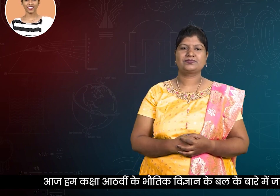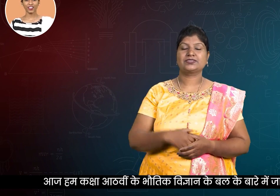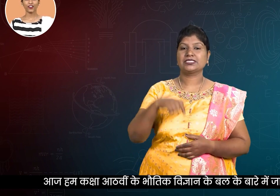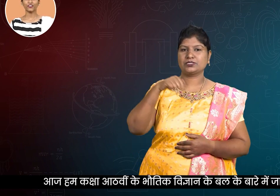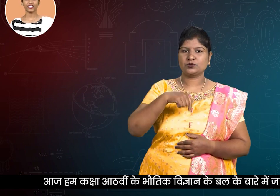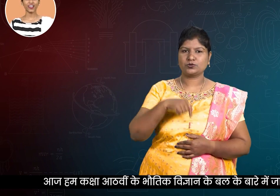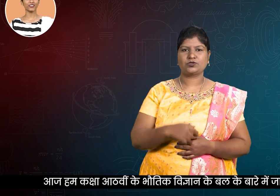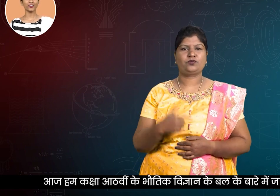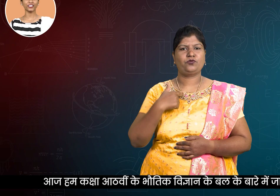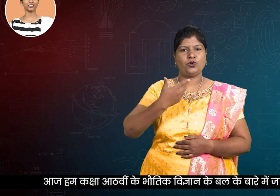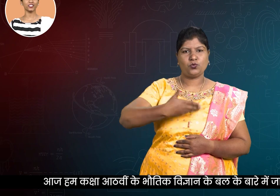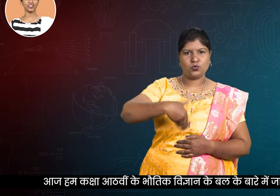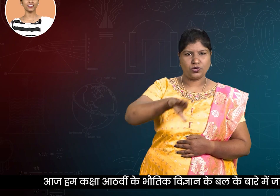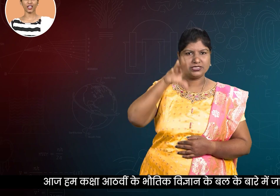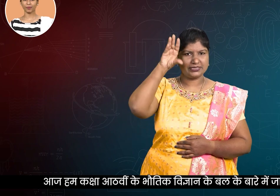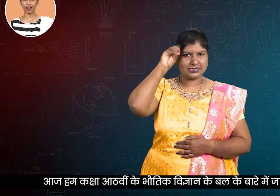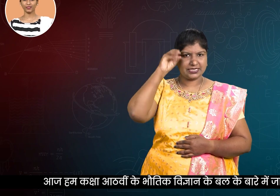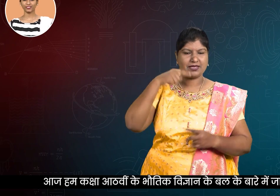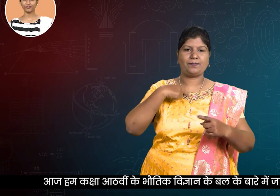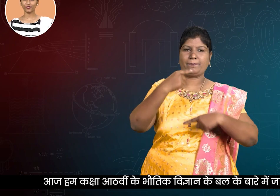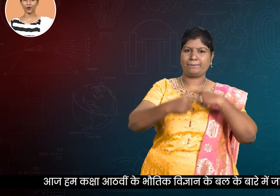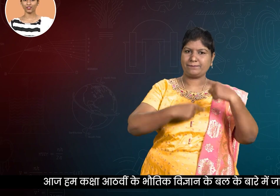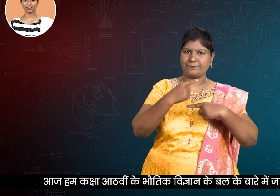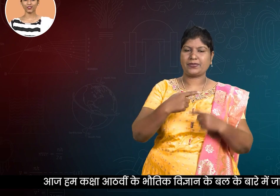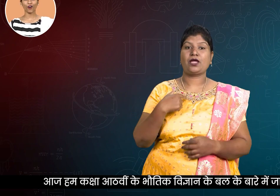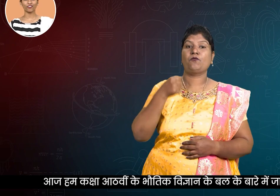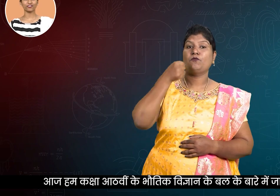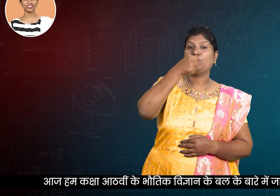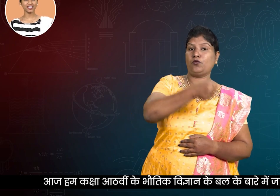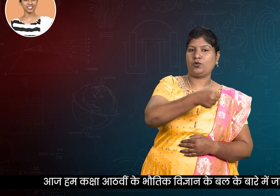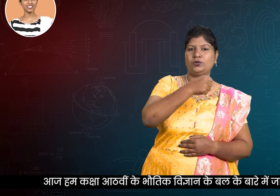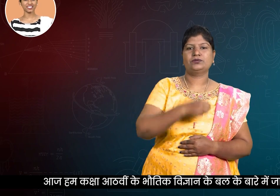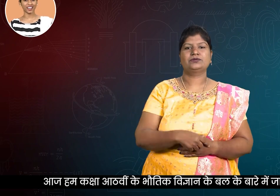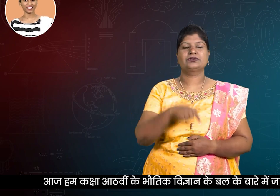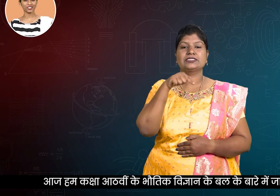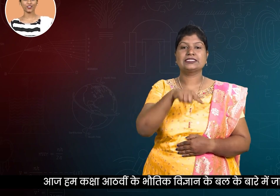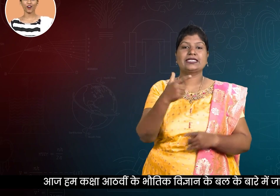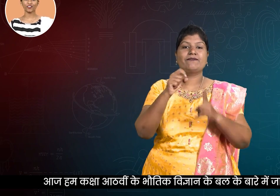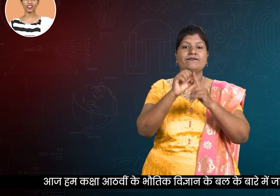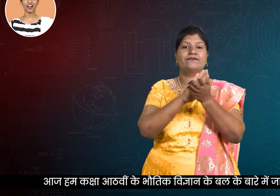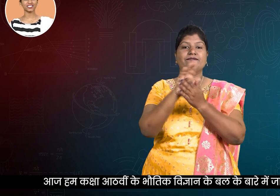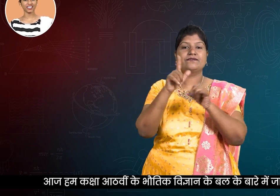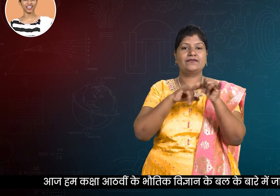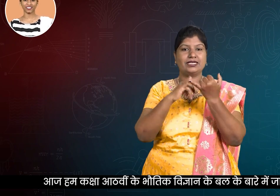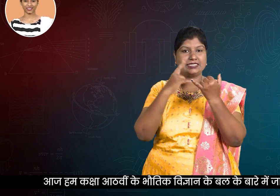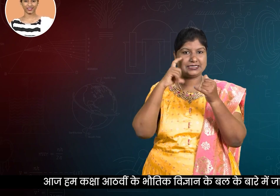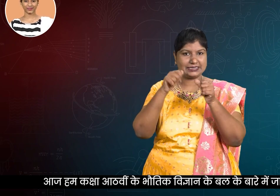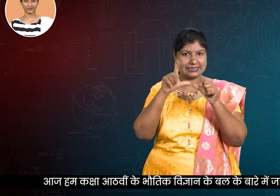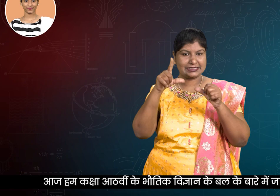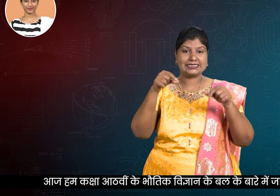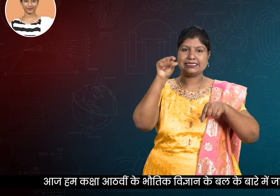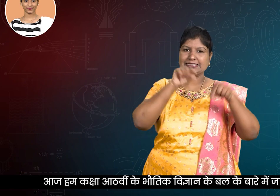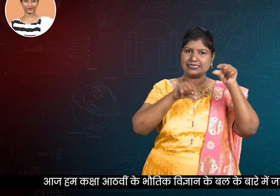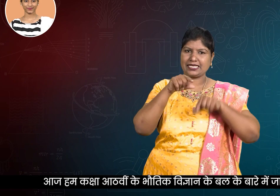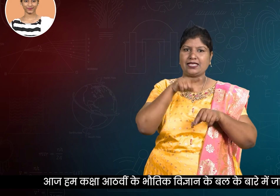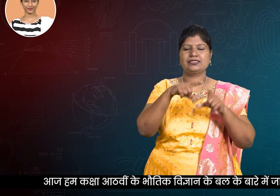आज हम कक्षा 8वीं के भौतिक विज्ञान के बल के बारे में जानने जा रहे हैं।